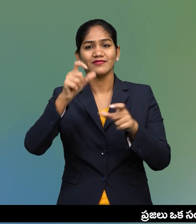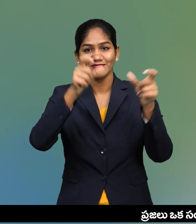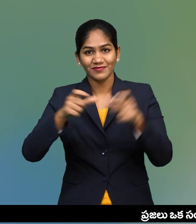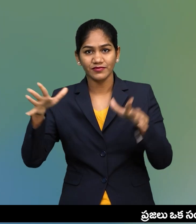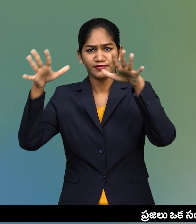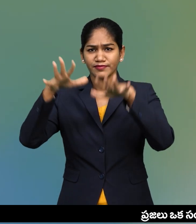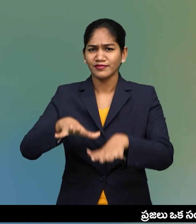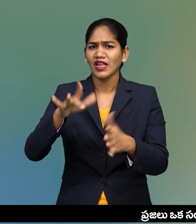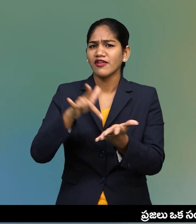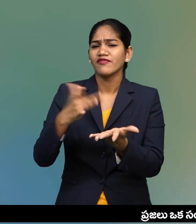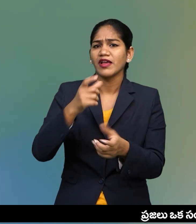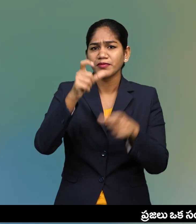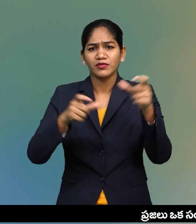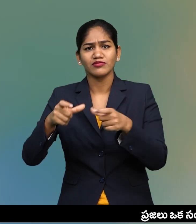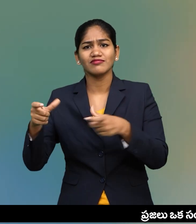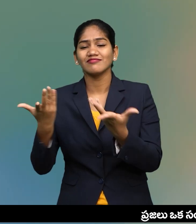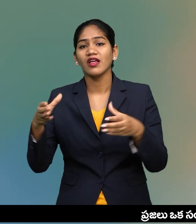ప్రజలు ఒక సంఘాన్ని ఏర్పాటు చేసిన చోటు.